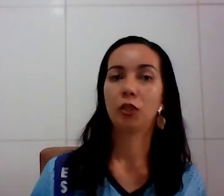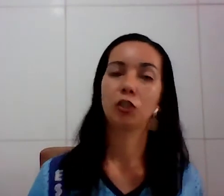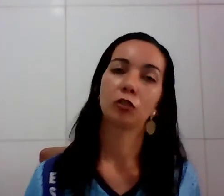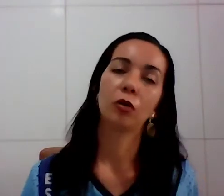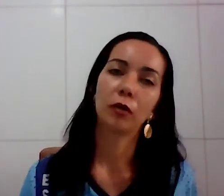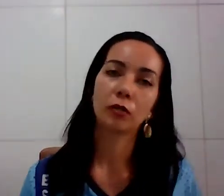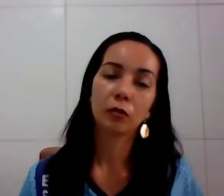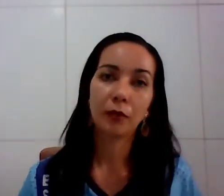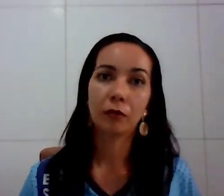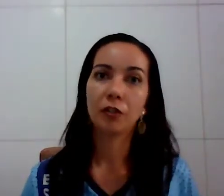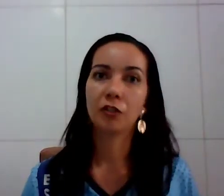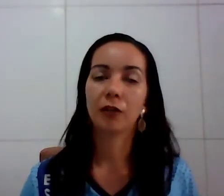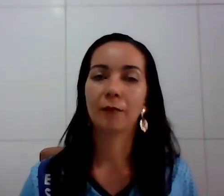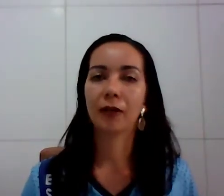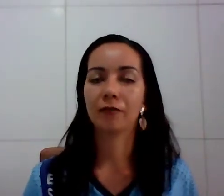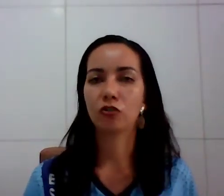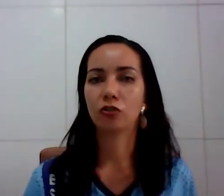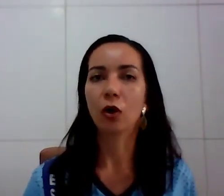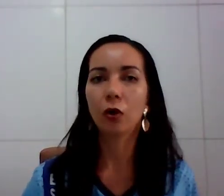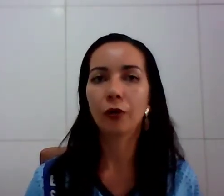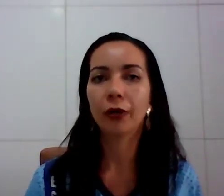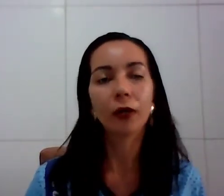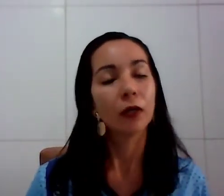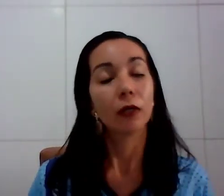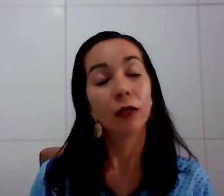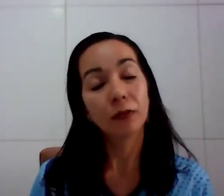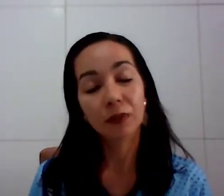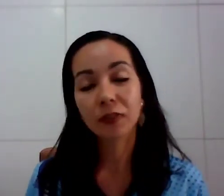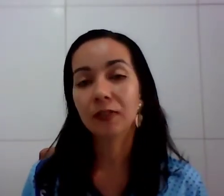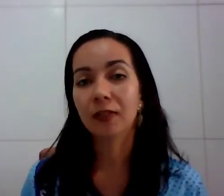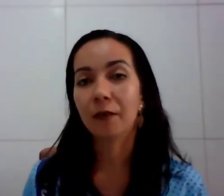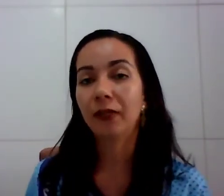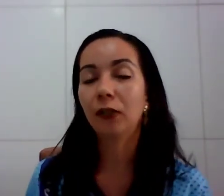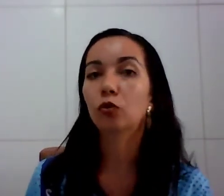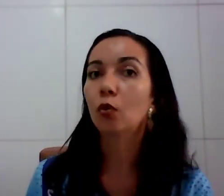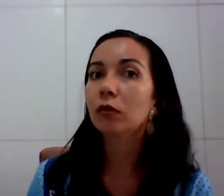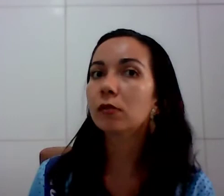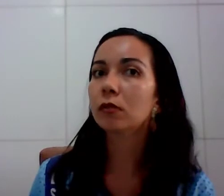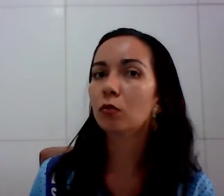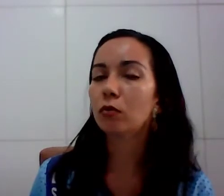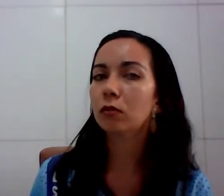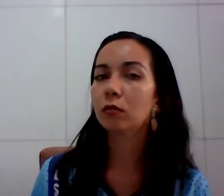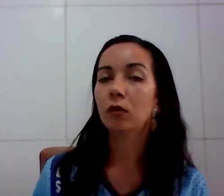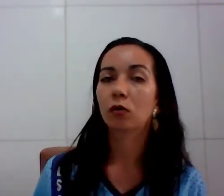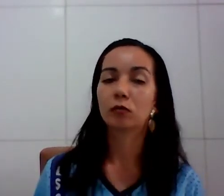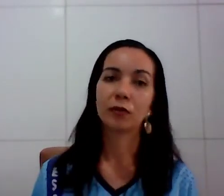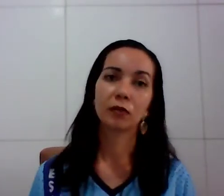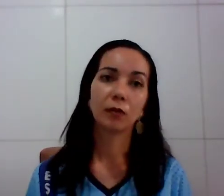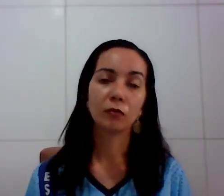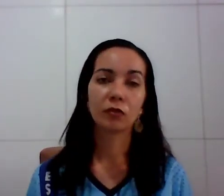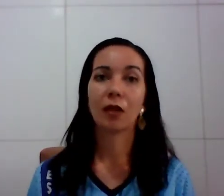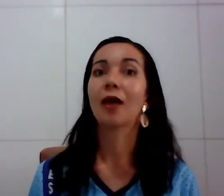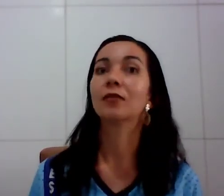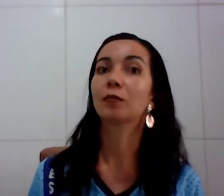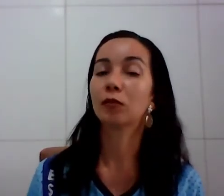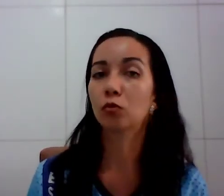sobre história, sobre a origem da palavra história. E vocês sabem que todas as coisas que nós passamos, as